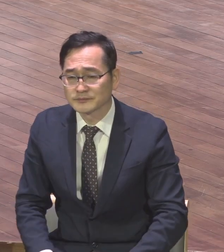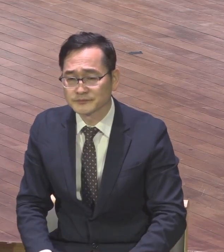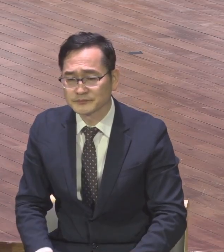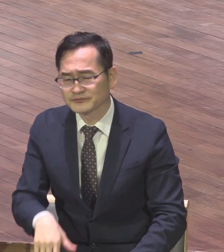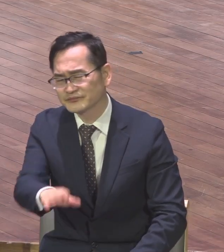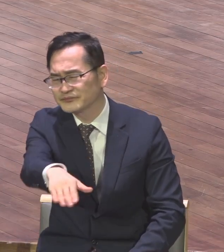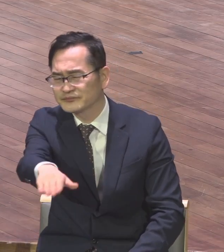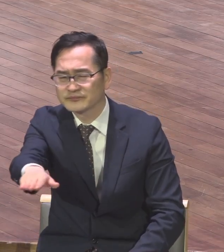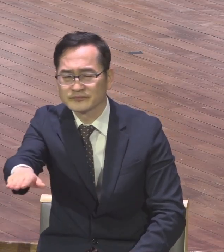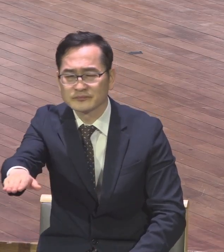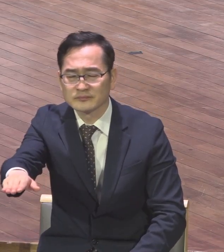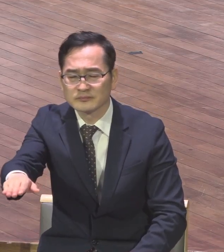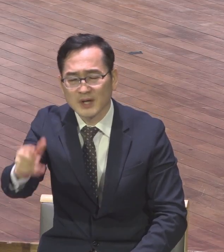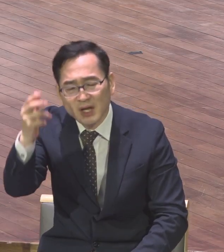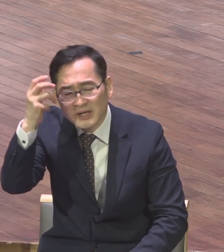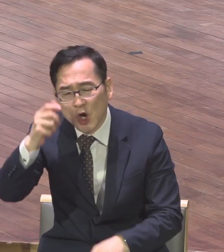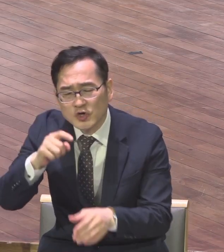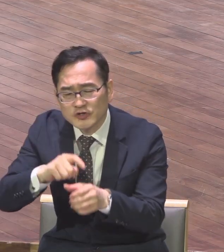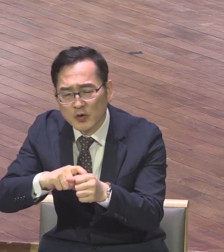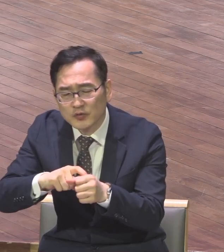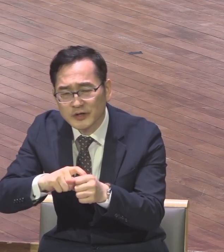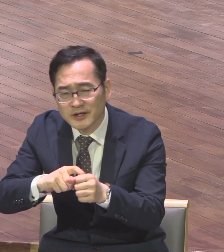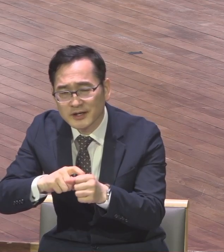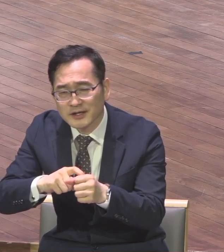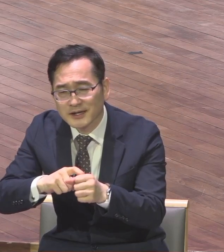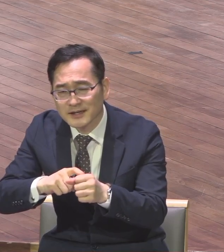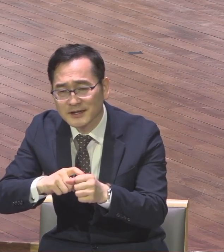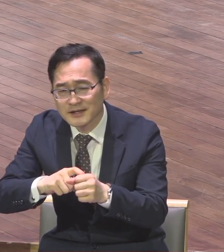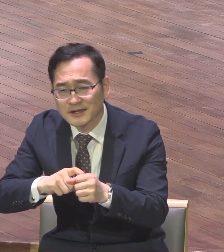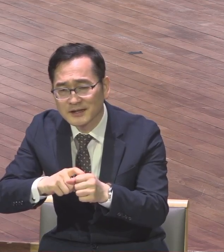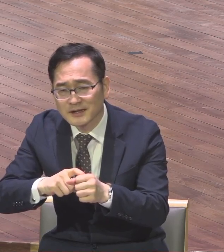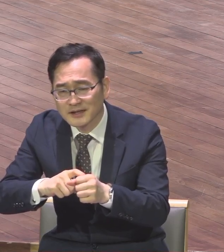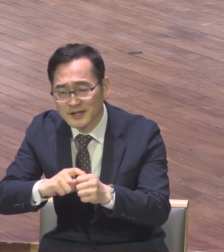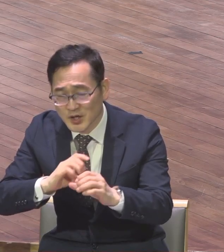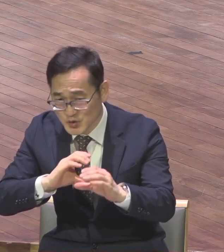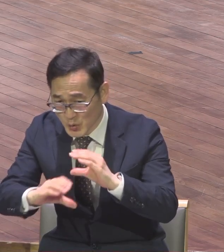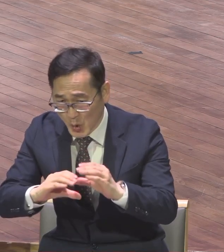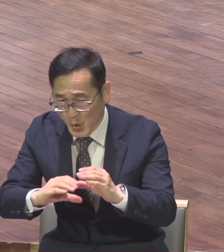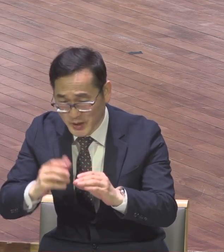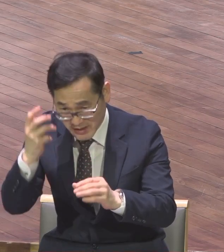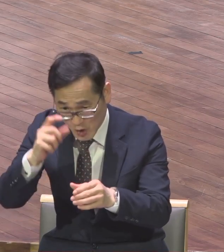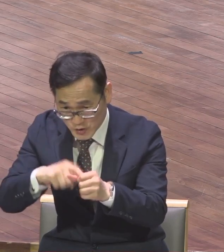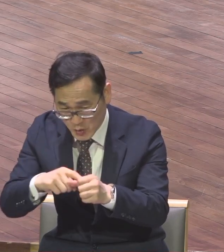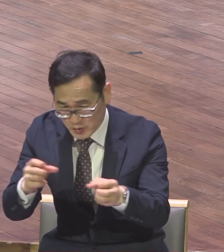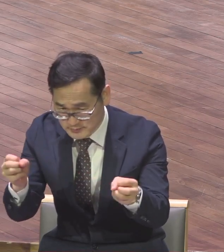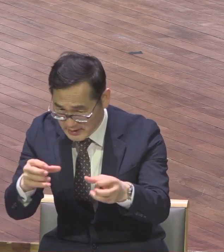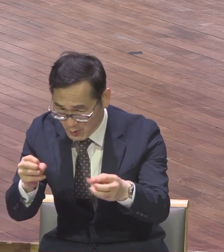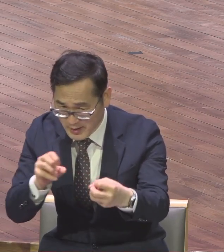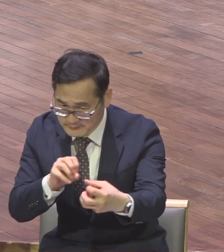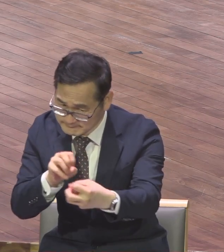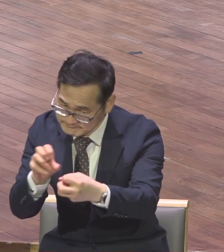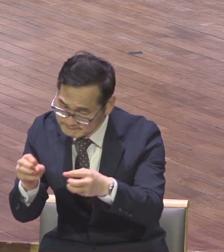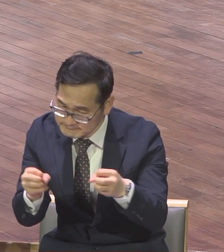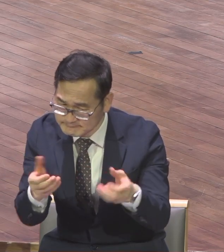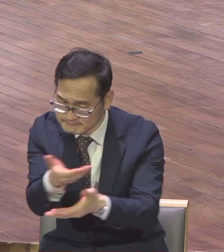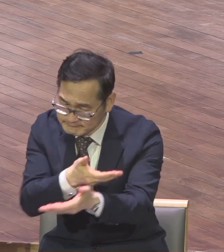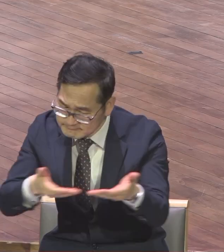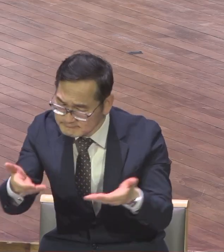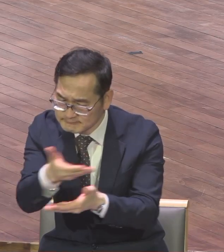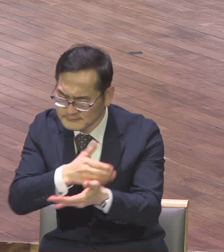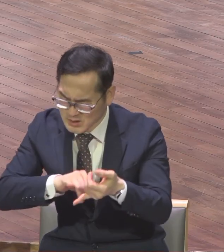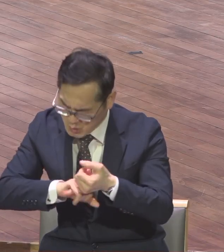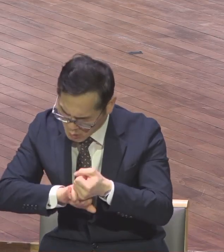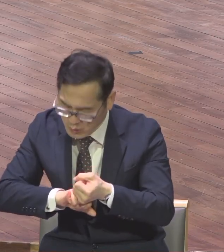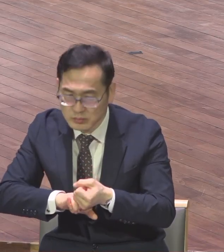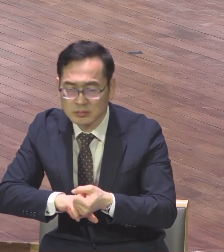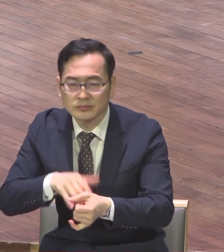성도들 간에 영적 소통이 있지요. 영적 소통이 잘 사실적으로 이루어져야 한다는 사실을